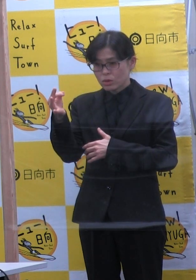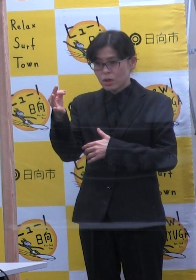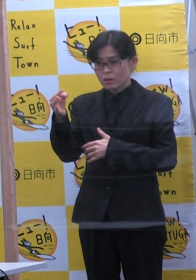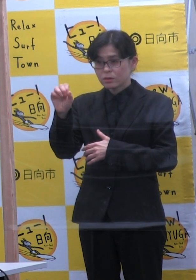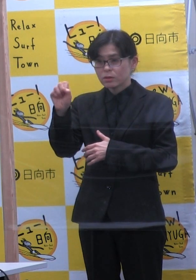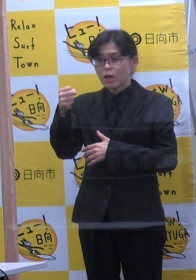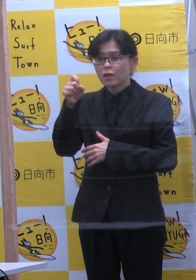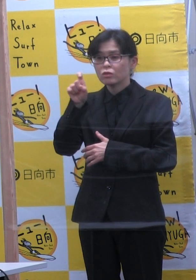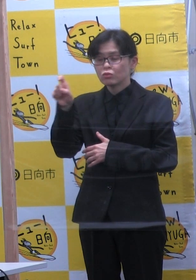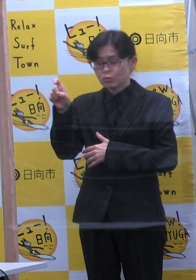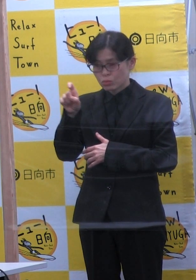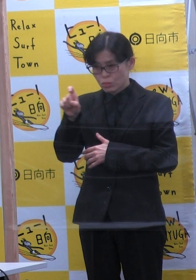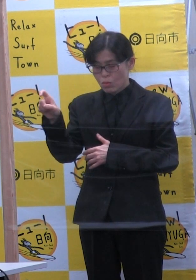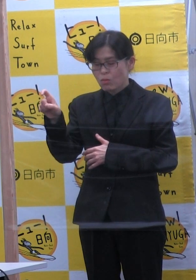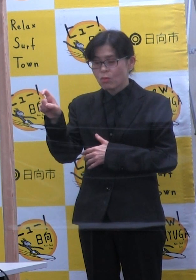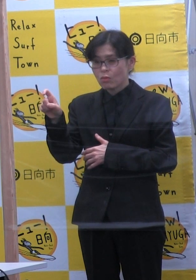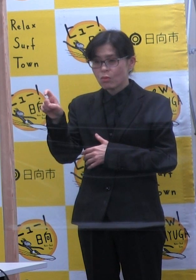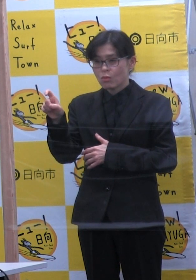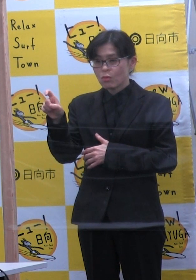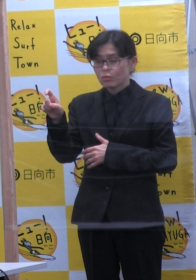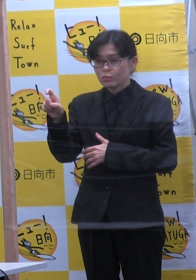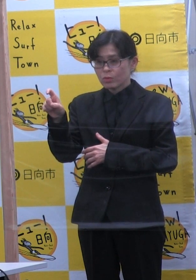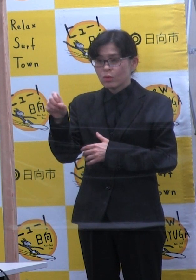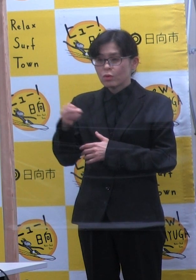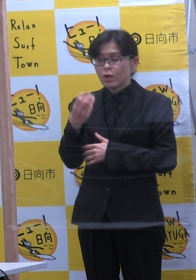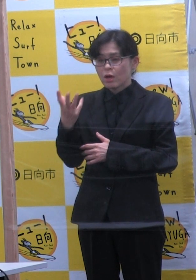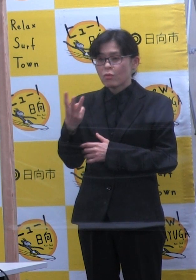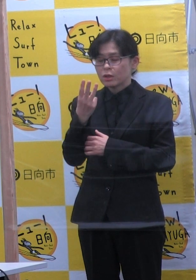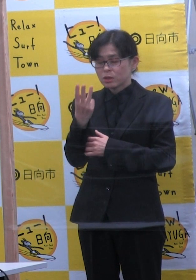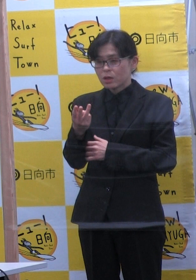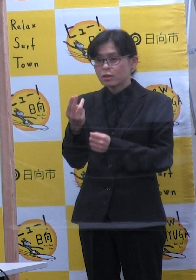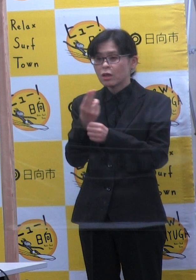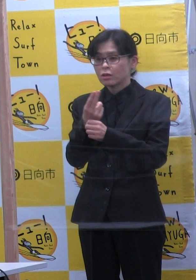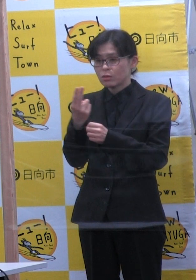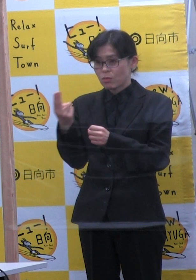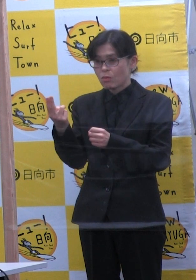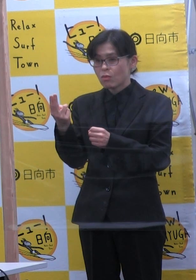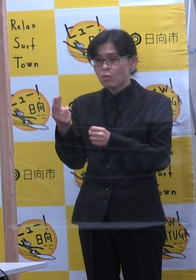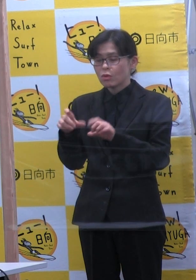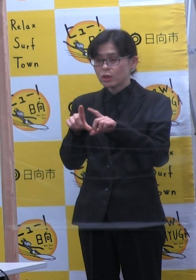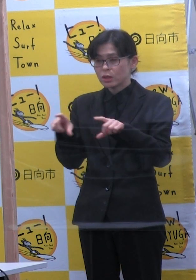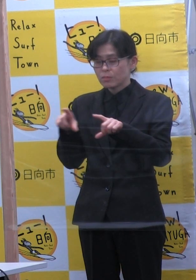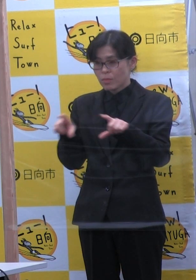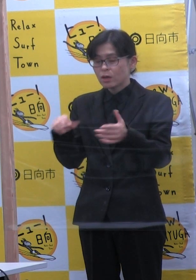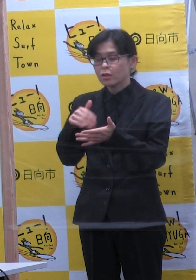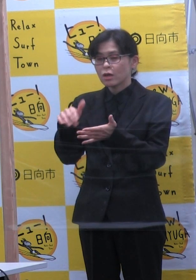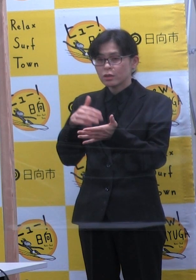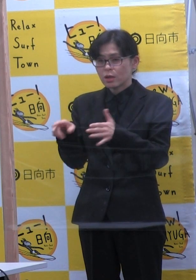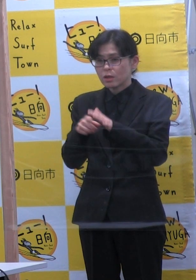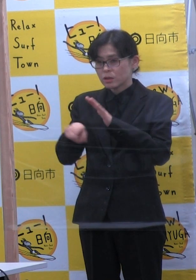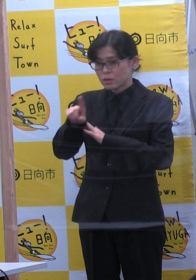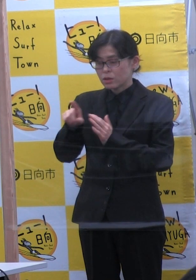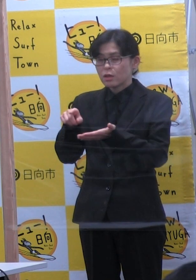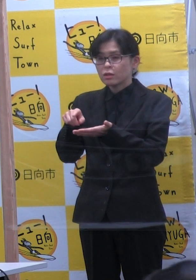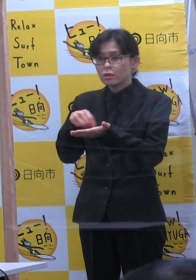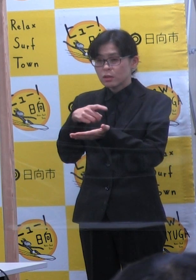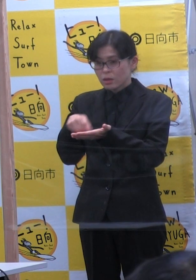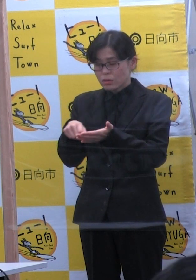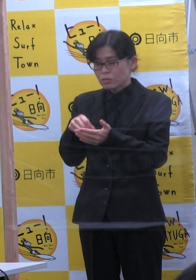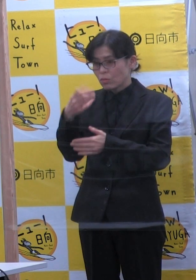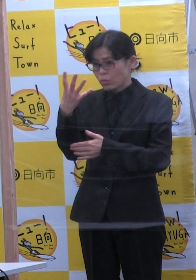10号をはじめとする令和3年度一般会計補正予算専決4